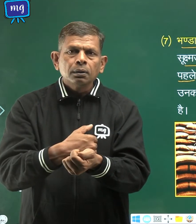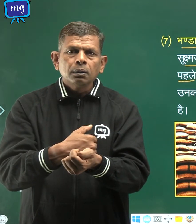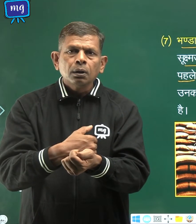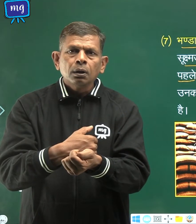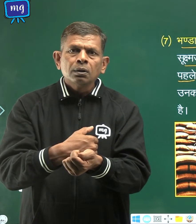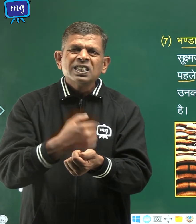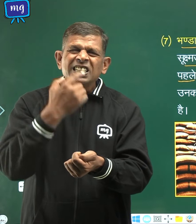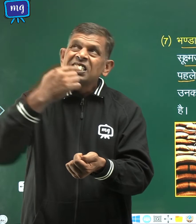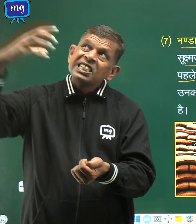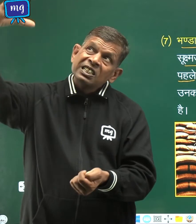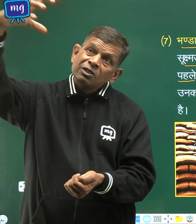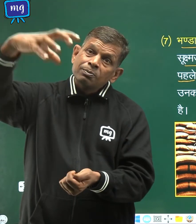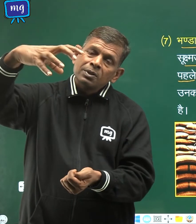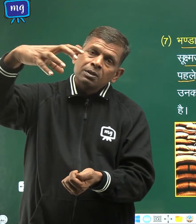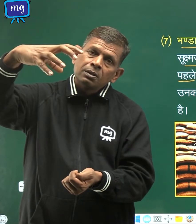धूप में